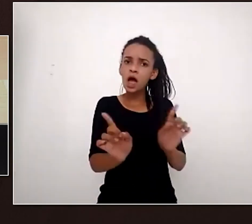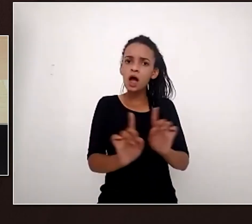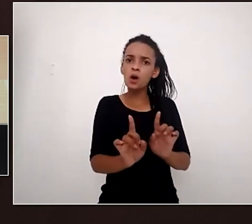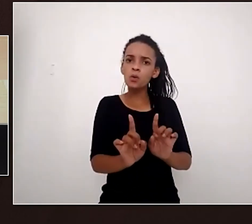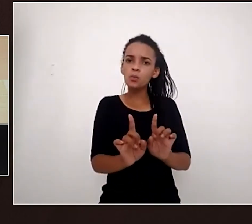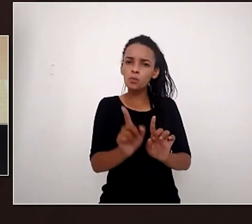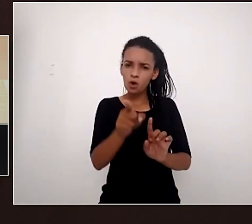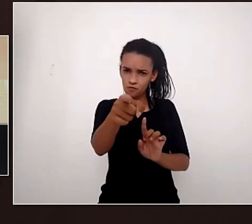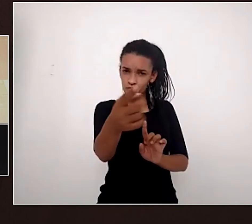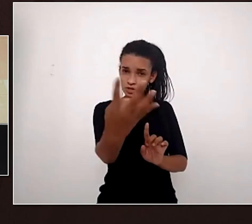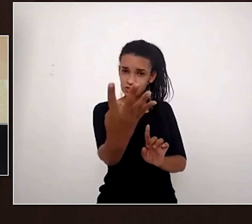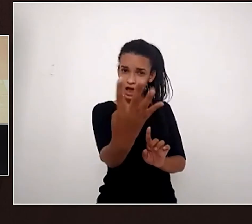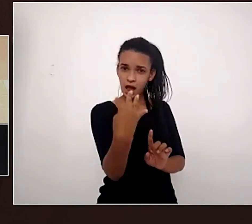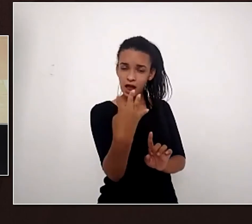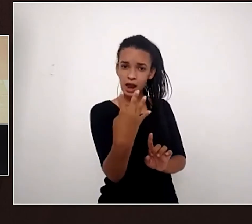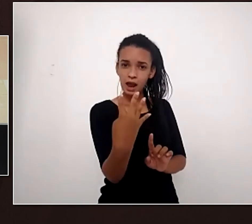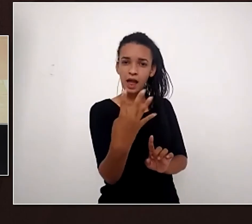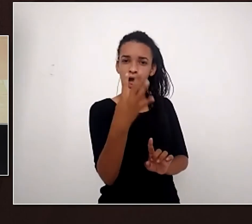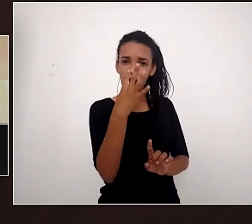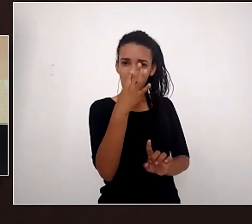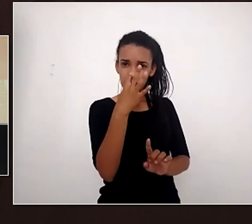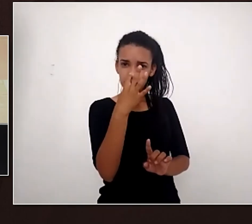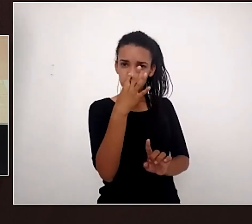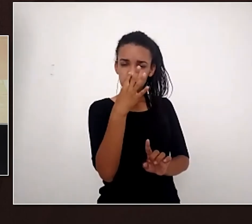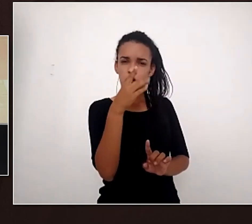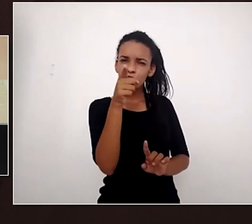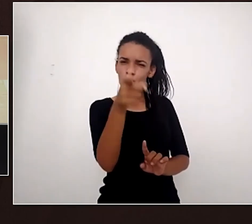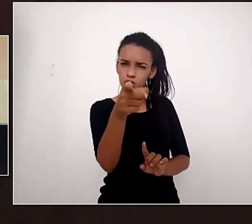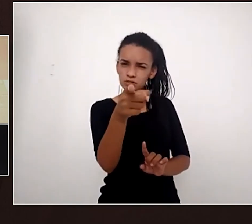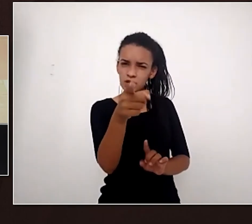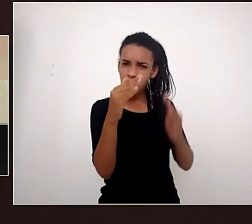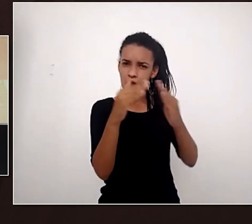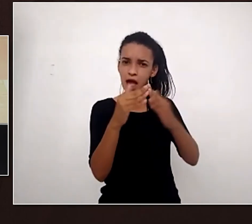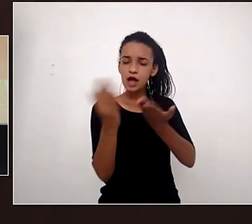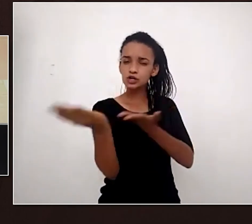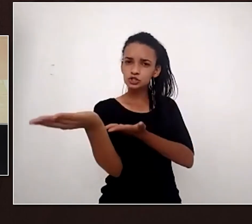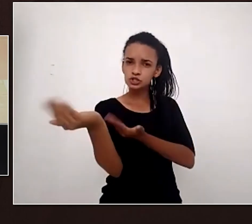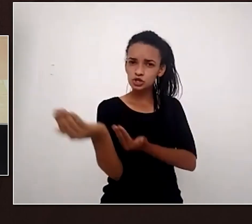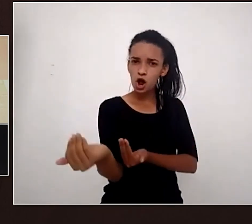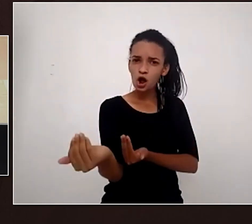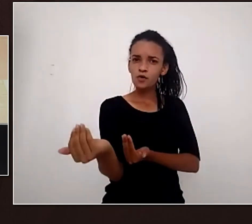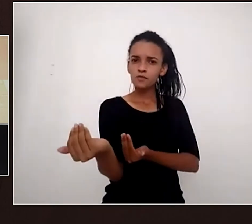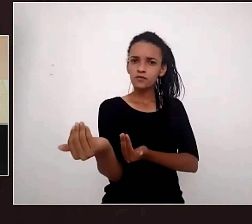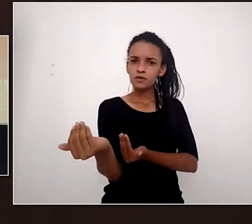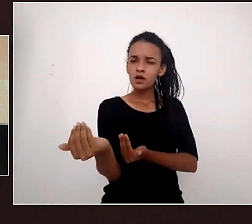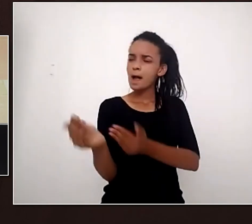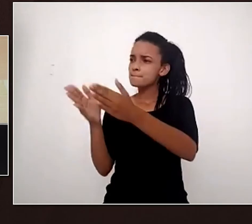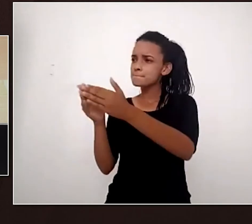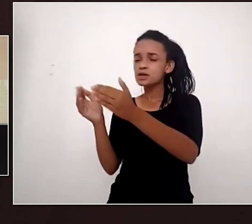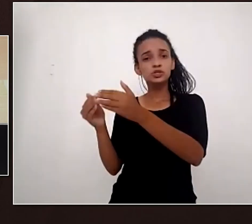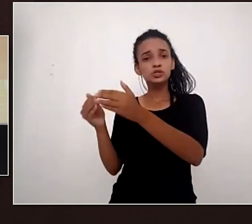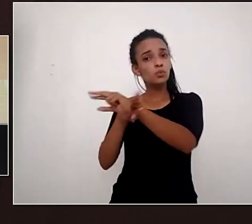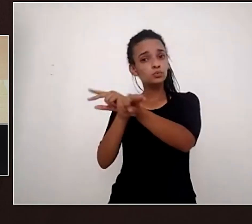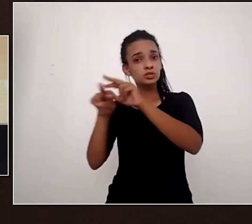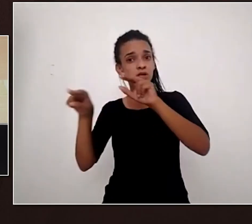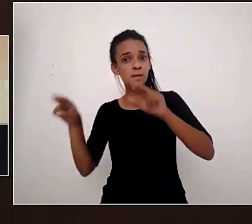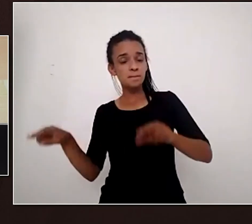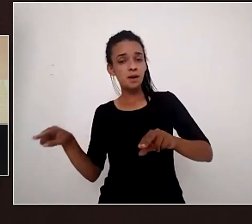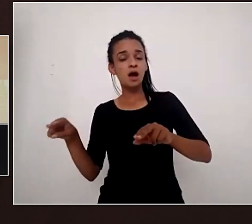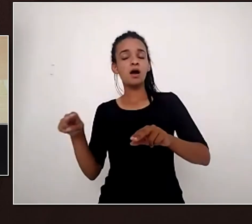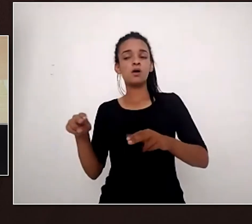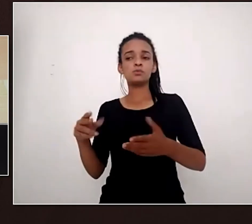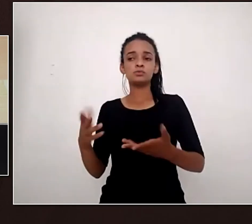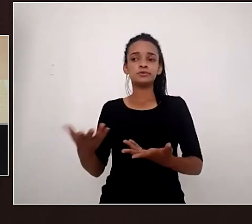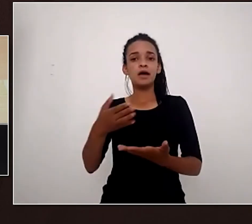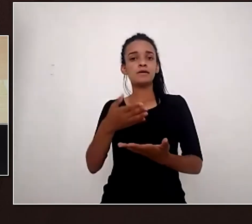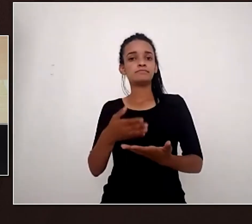casa, certo? Se você é um jovem, peça para os irmãos mais antigos, mais velhos da sua localidade, da sua